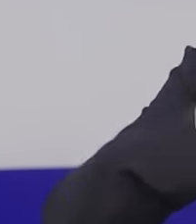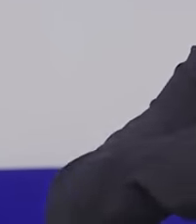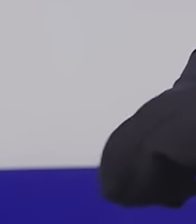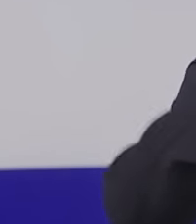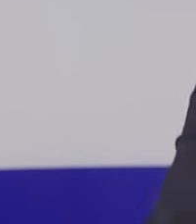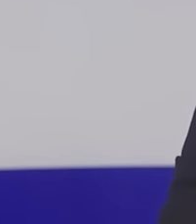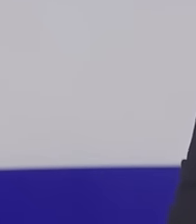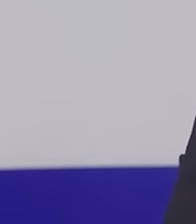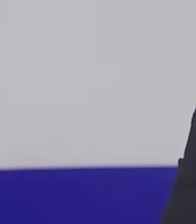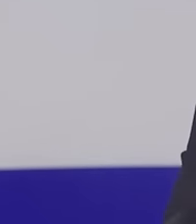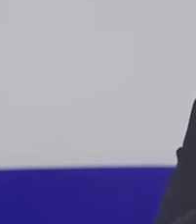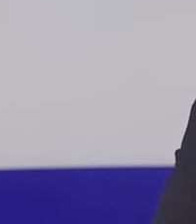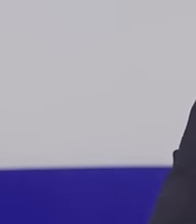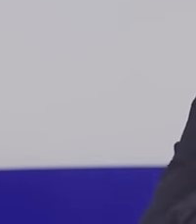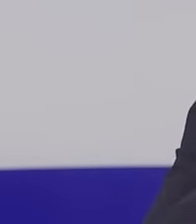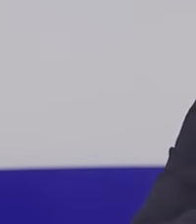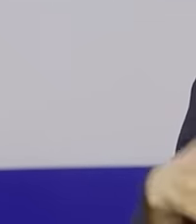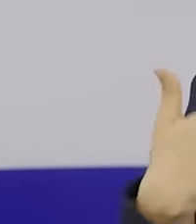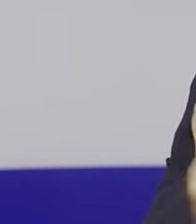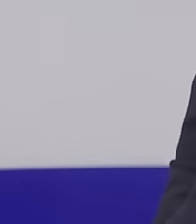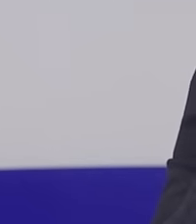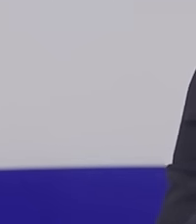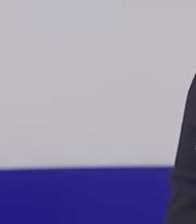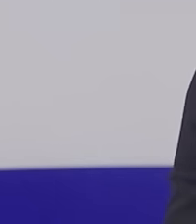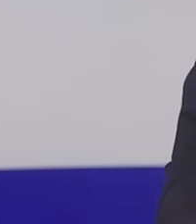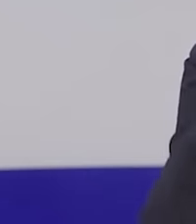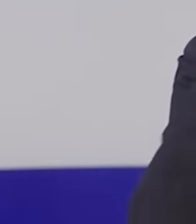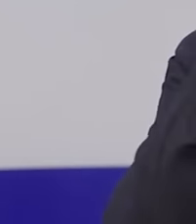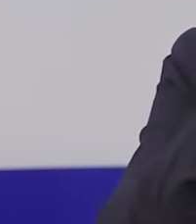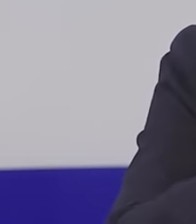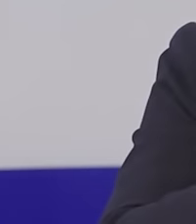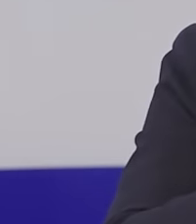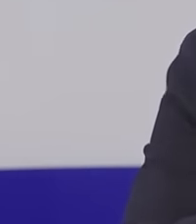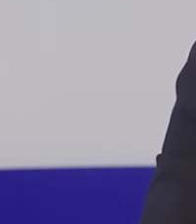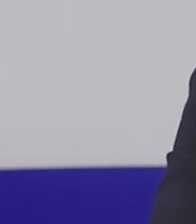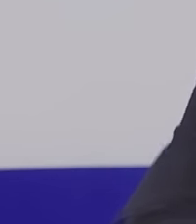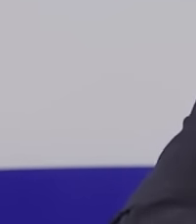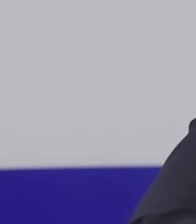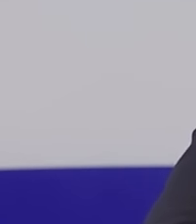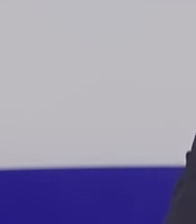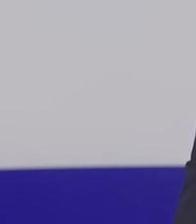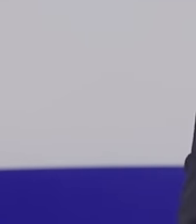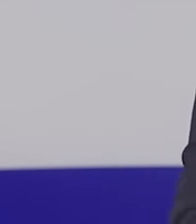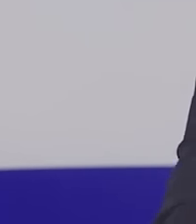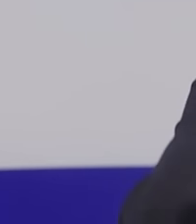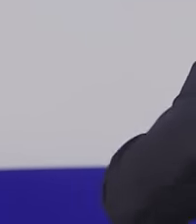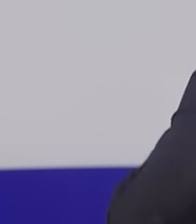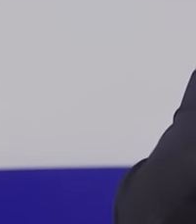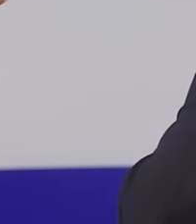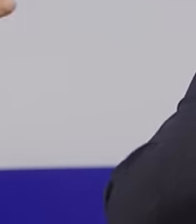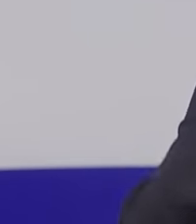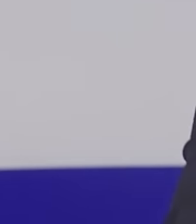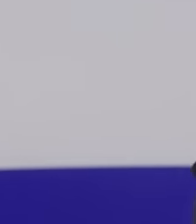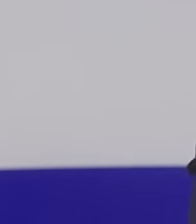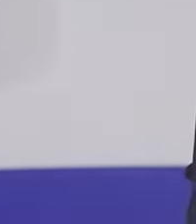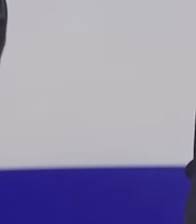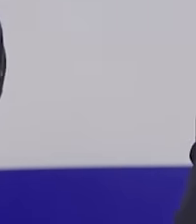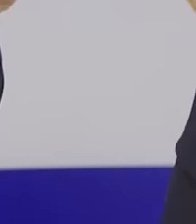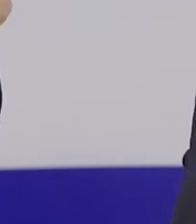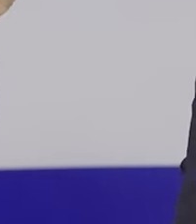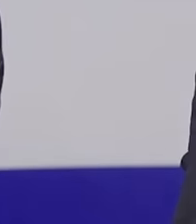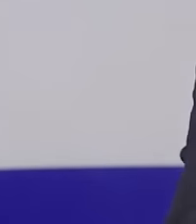여러분들 신장로가 뭔 말인지 잘 모르실지 모르겠는데 일제시대 때 차가 다닐 수 있는 길을 만들었는데 그걸 신장로라고 합니다. 옛날에 오솔길만